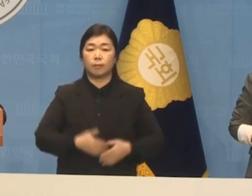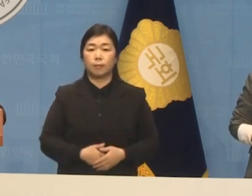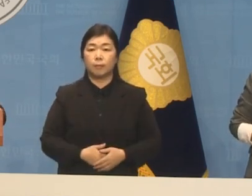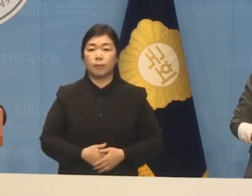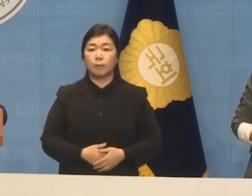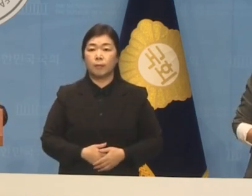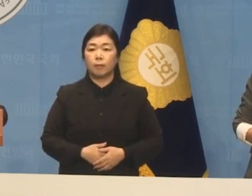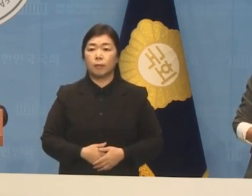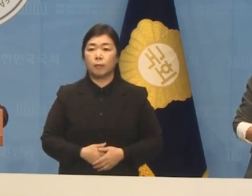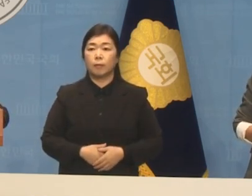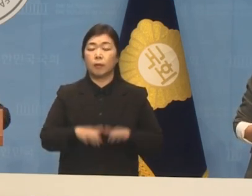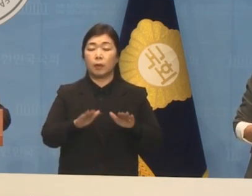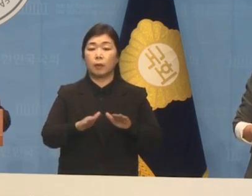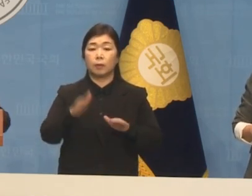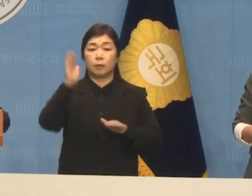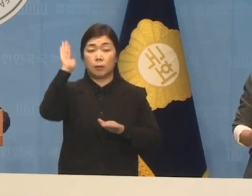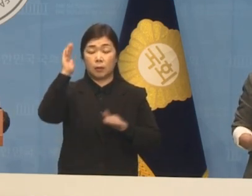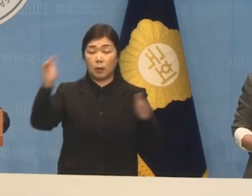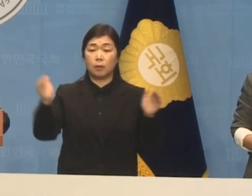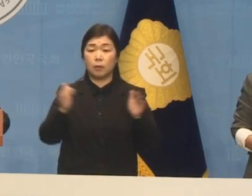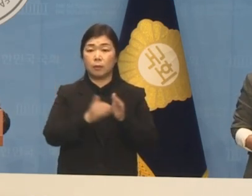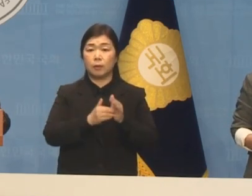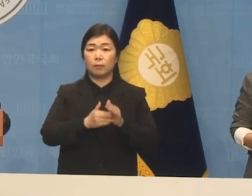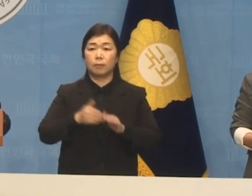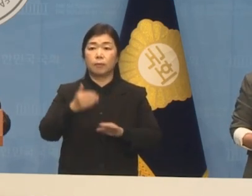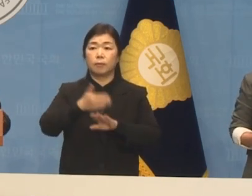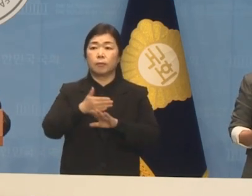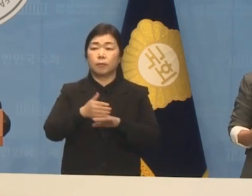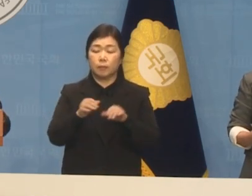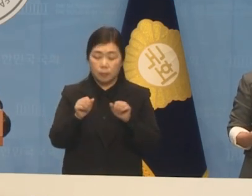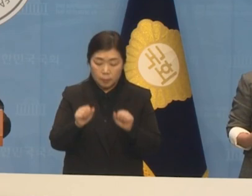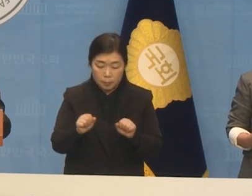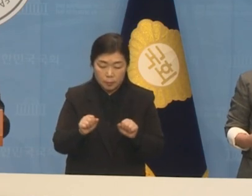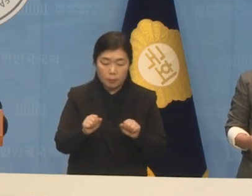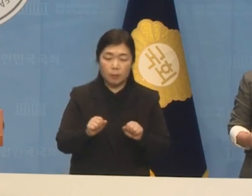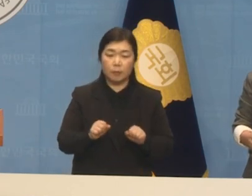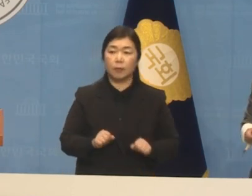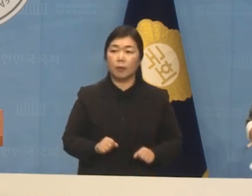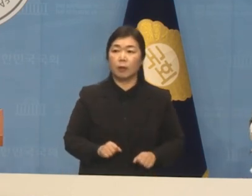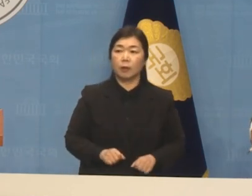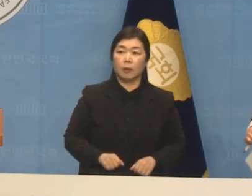대체하도록 하겠습니다. 이상으로 기자회견 마치도록 하겠습니다. 고맙습니다.